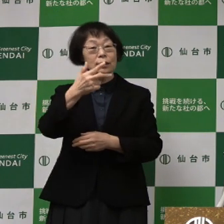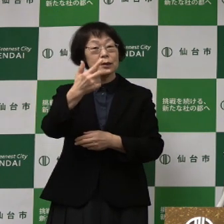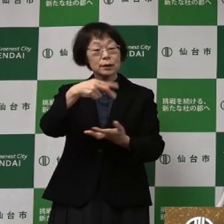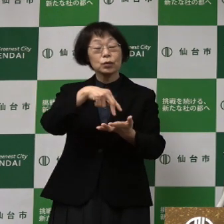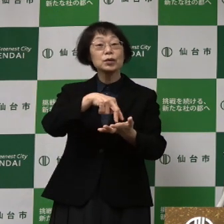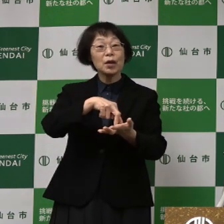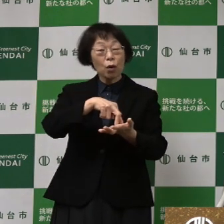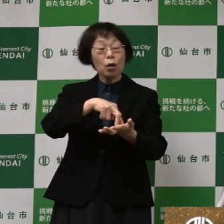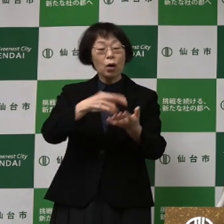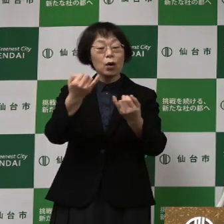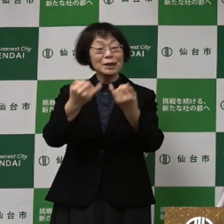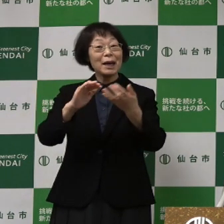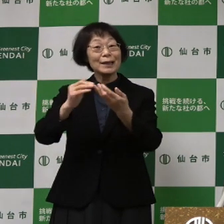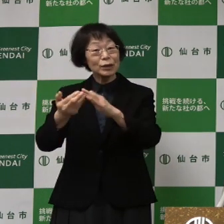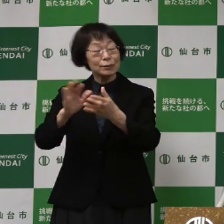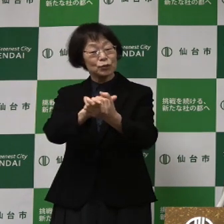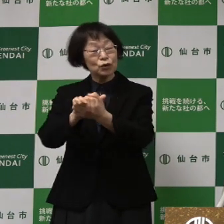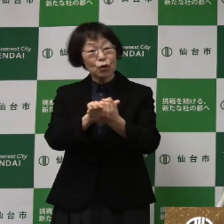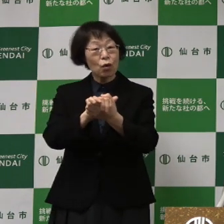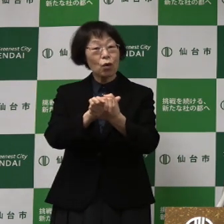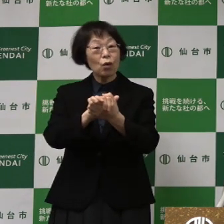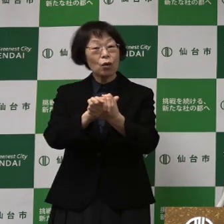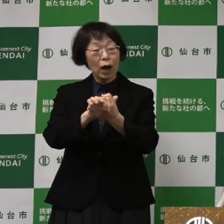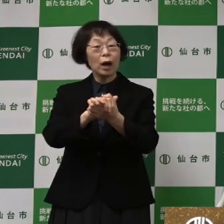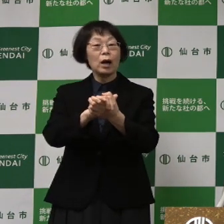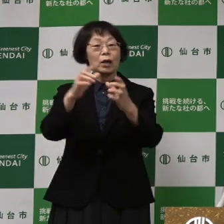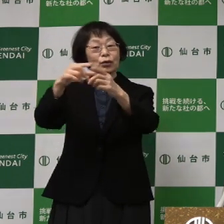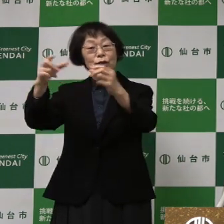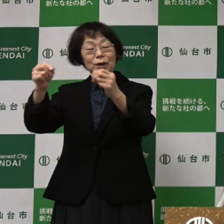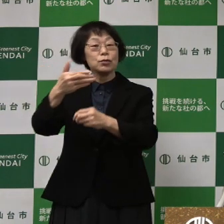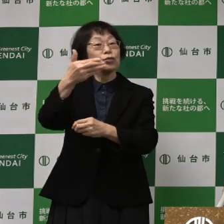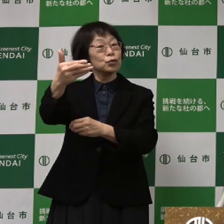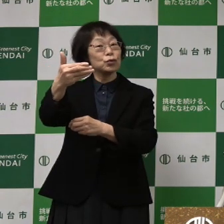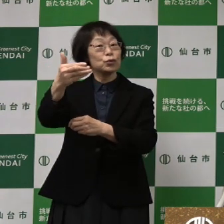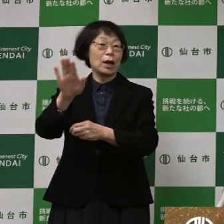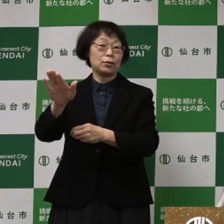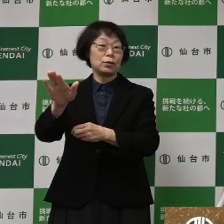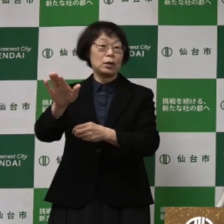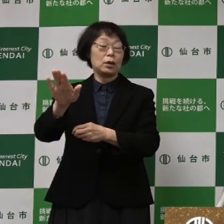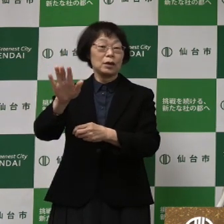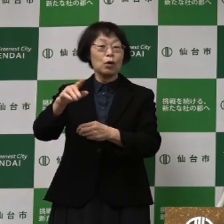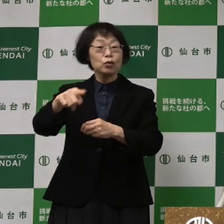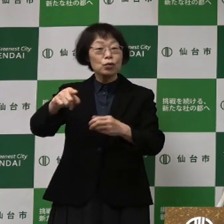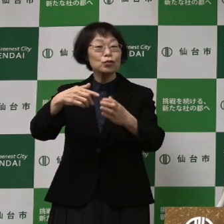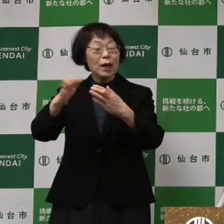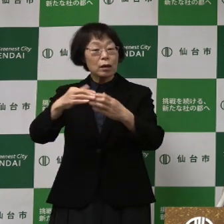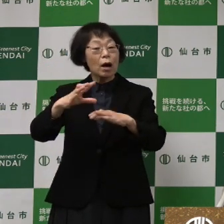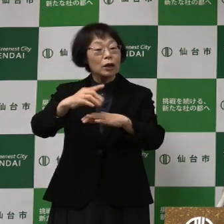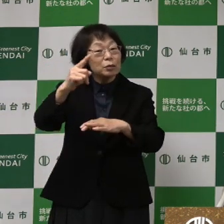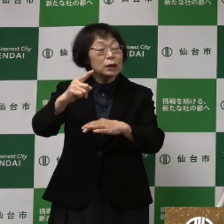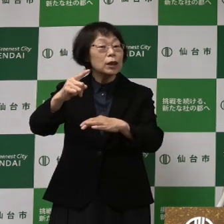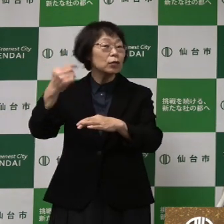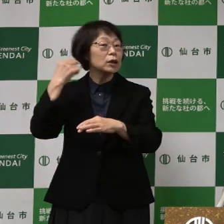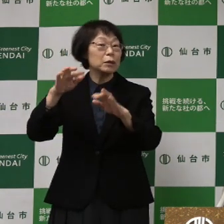仙台市としても姉妹都市、友好都市9つある中で、多分初めてのことというふうに伺ったんですけれども、この決断